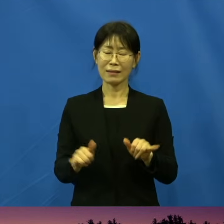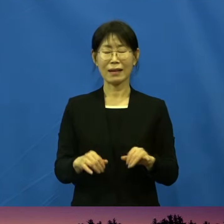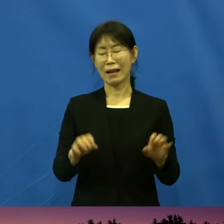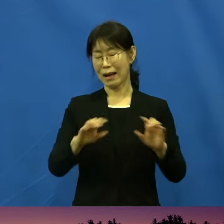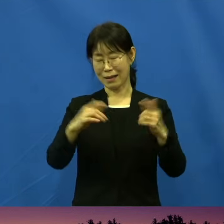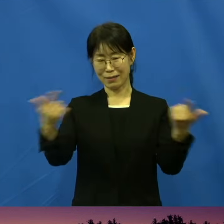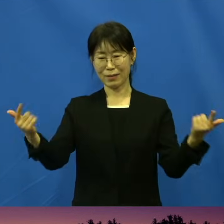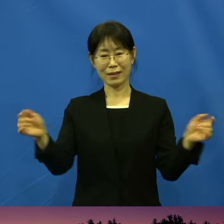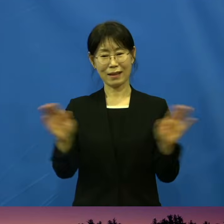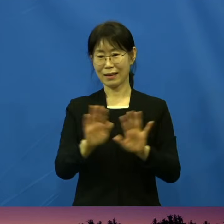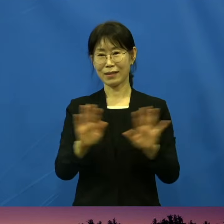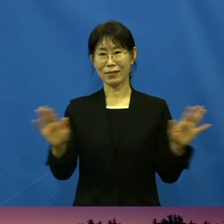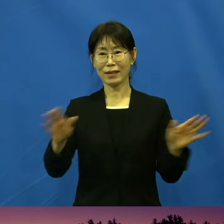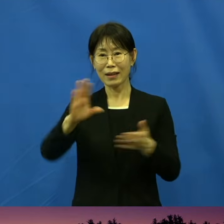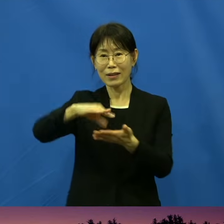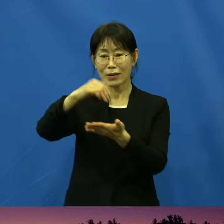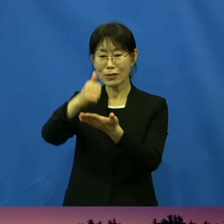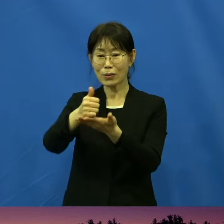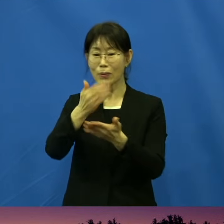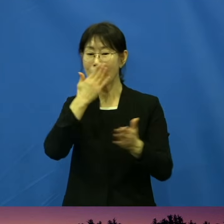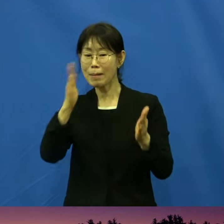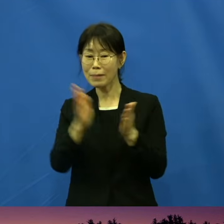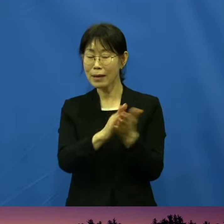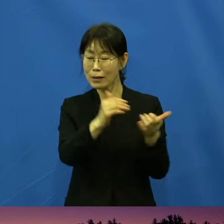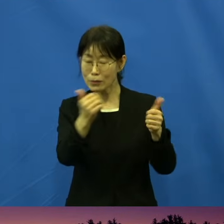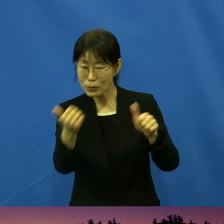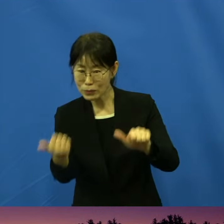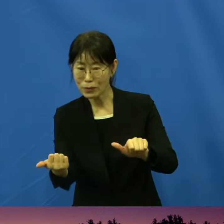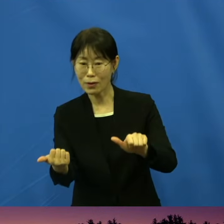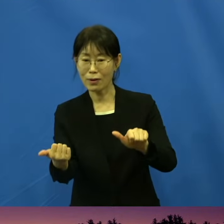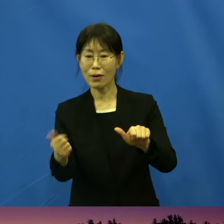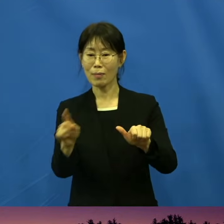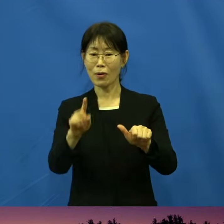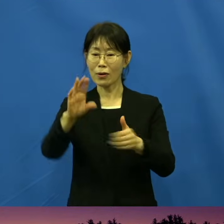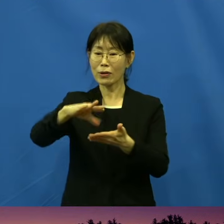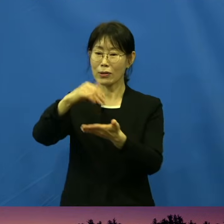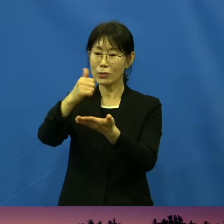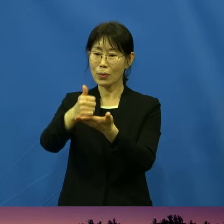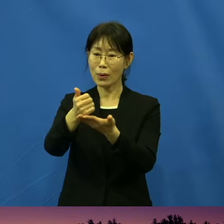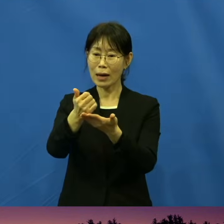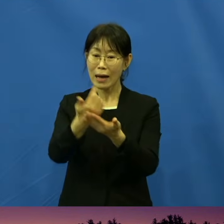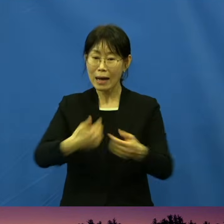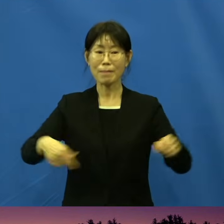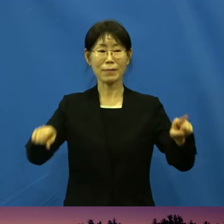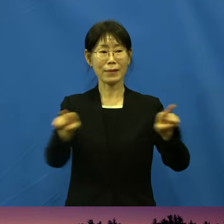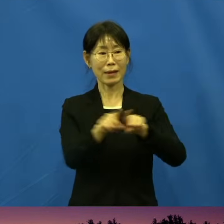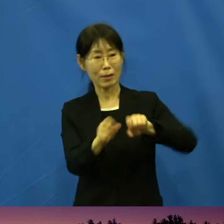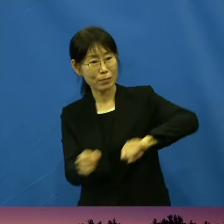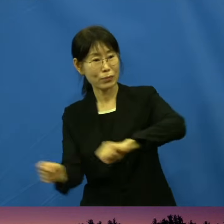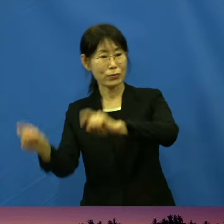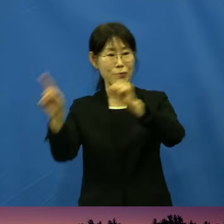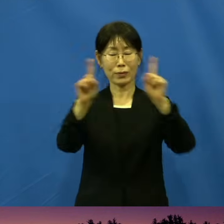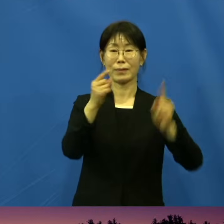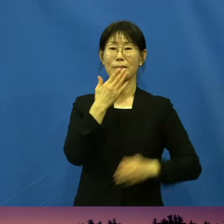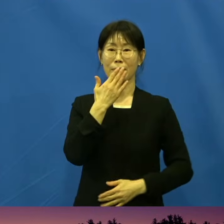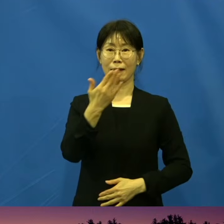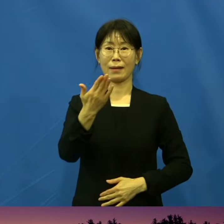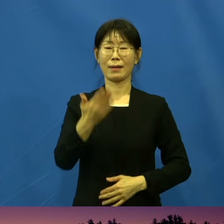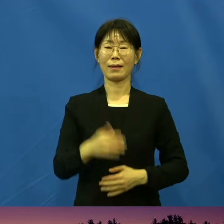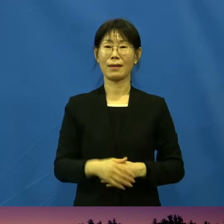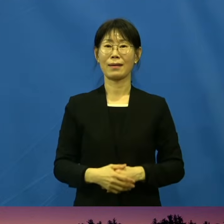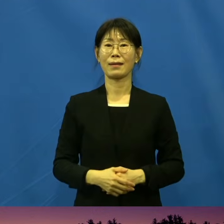여러분. 그리스도와 함께 죽으면요, 그리스도와 함께 부활의 영광을 누립니다.